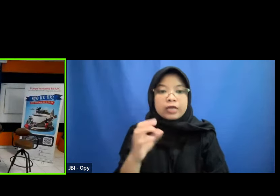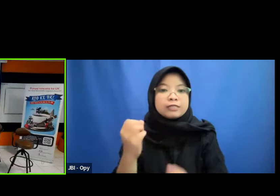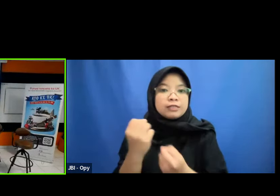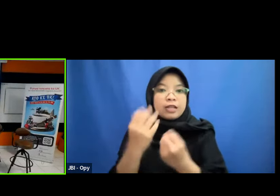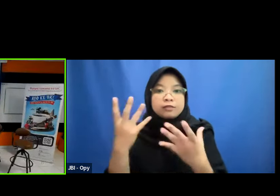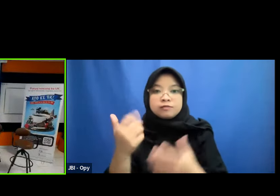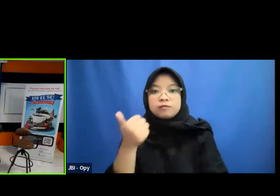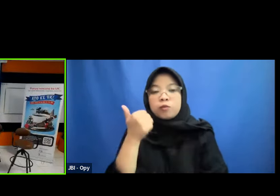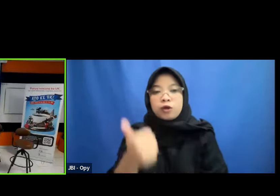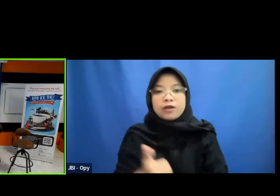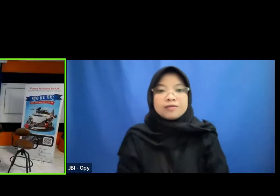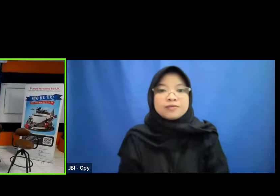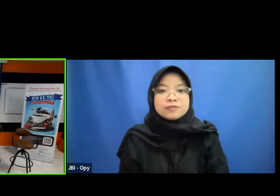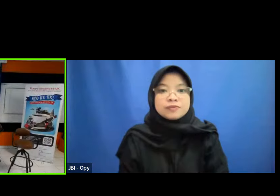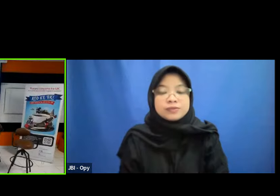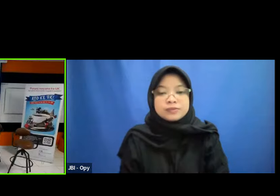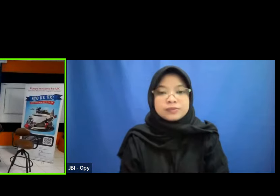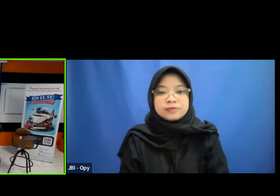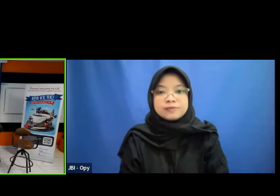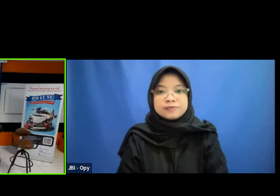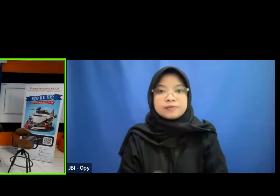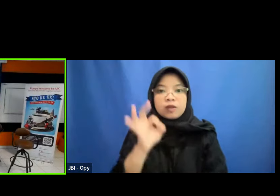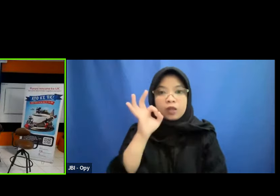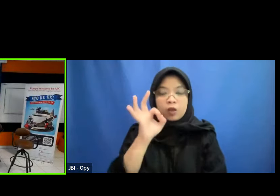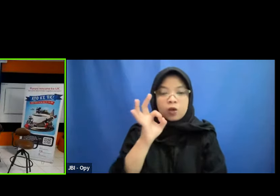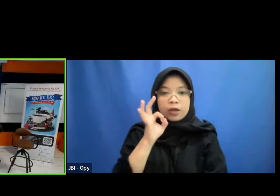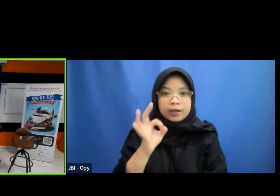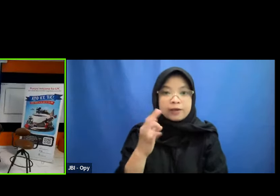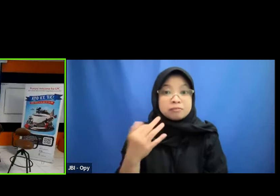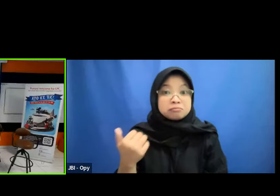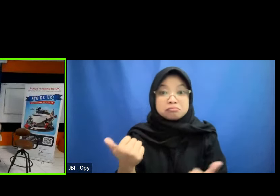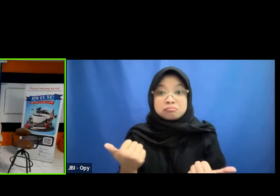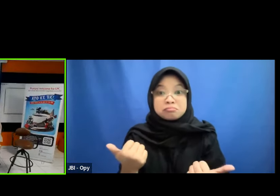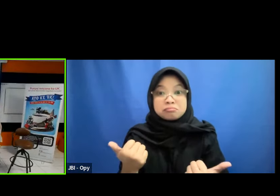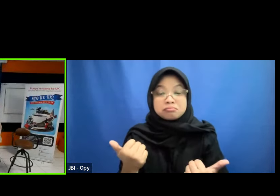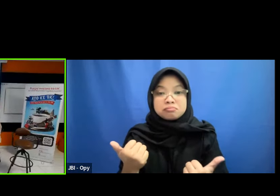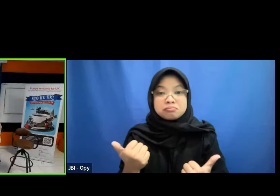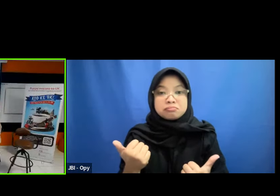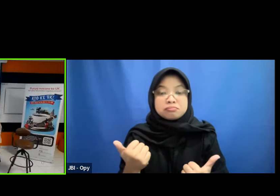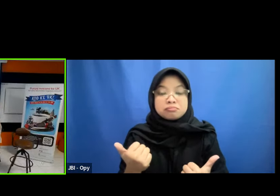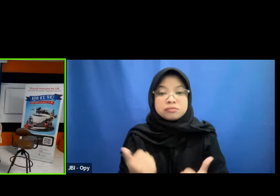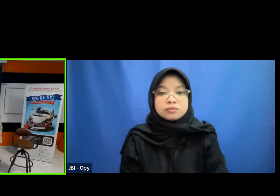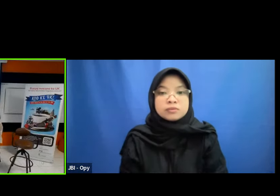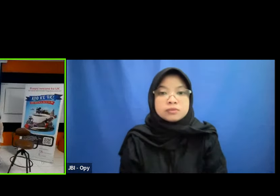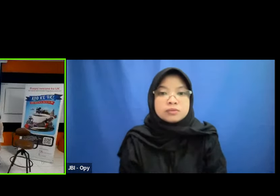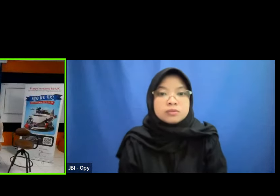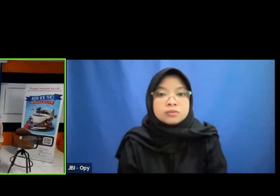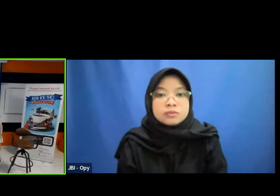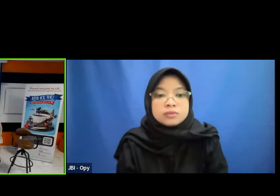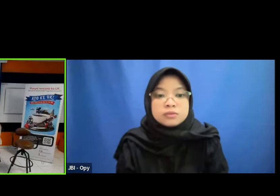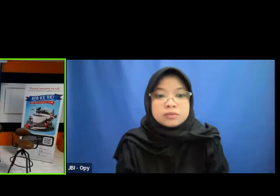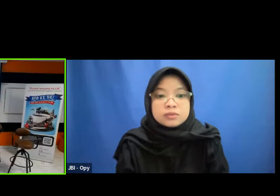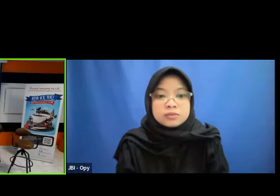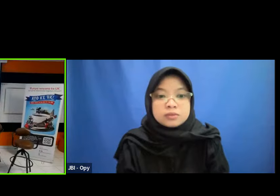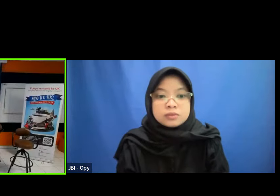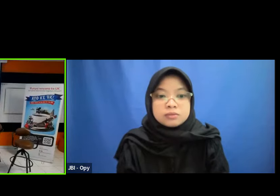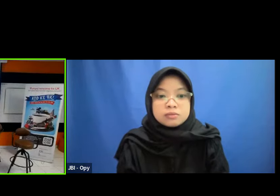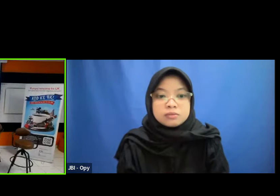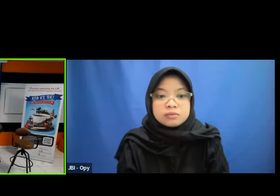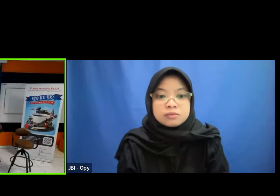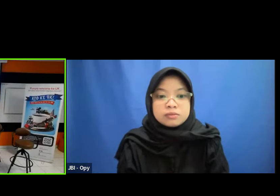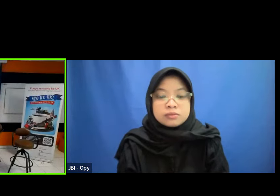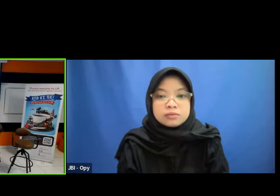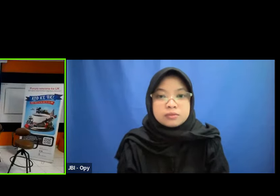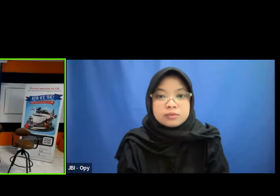oke ya jadi i lagi dites Oke